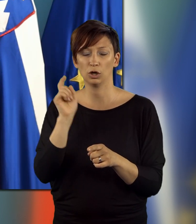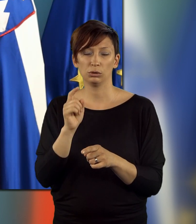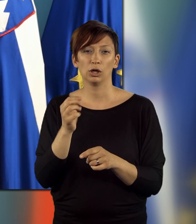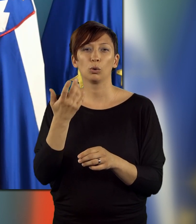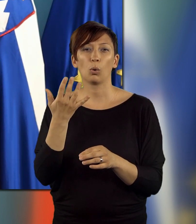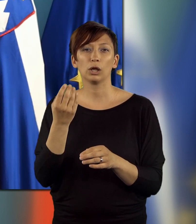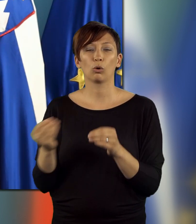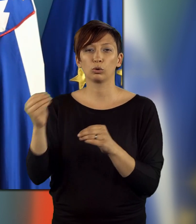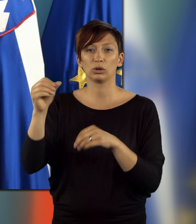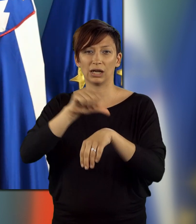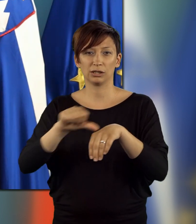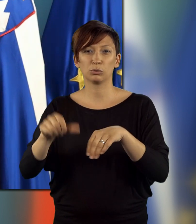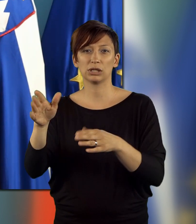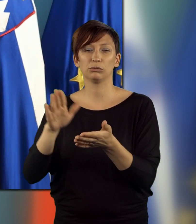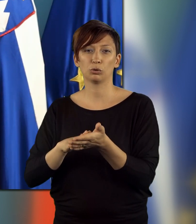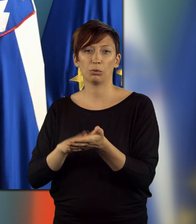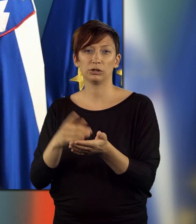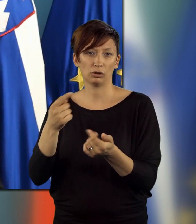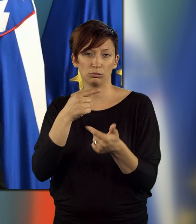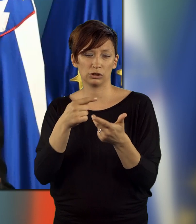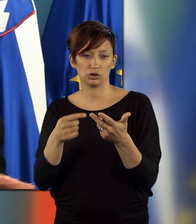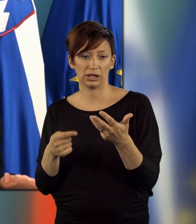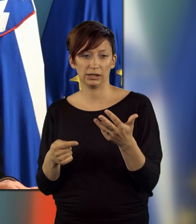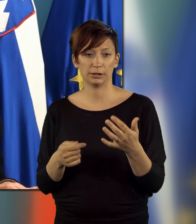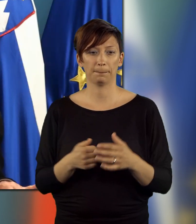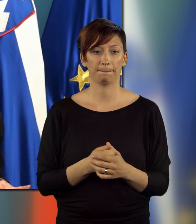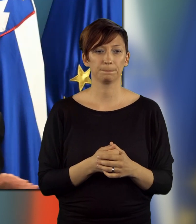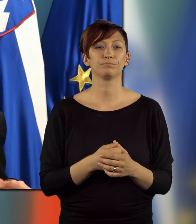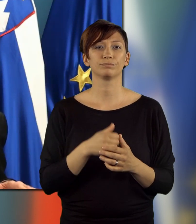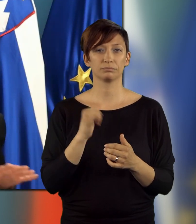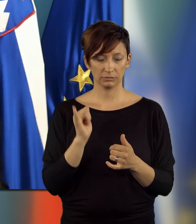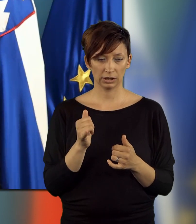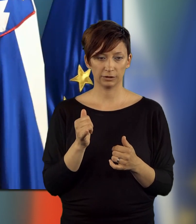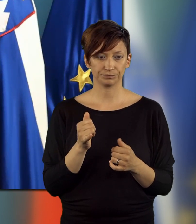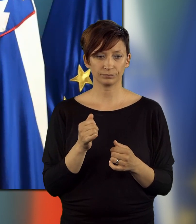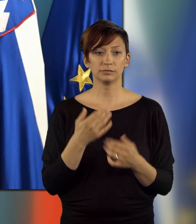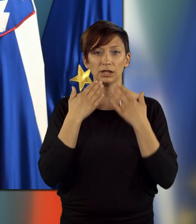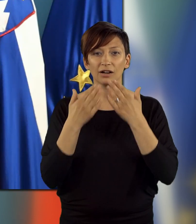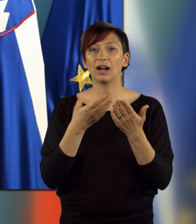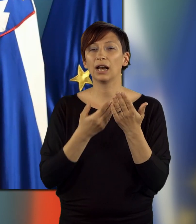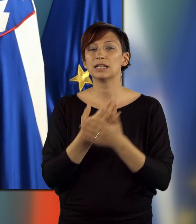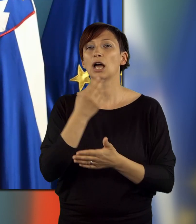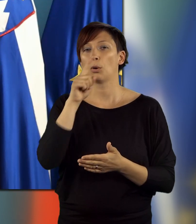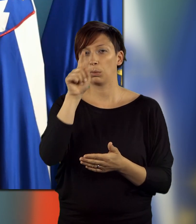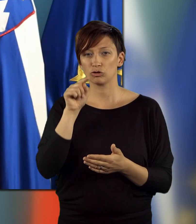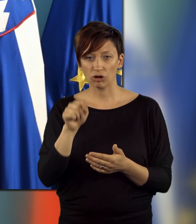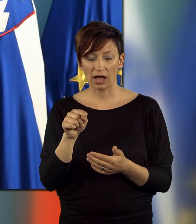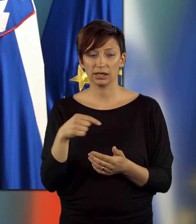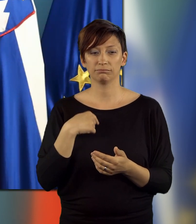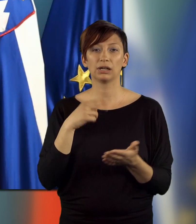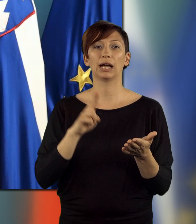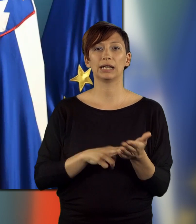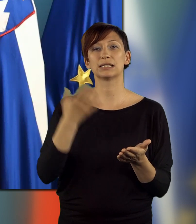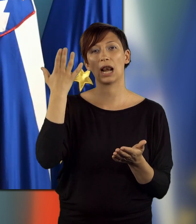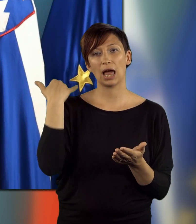koliko dodatnih posegov pa to prinaša, če jih lahko naštejete? Ja, hvala za vprašanje.